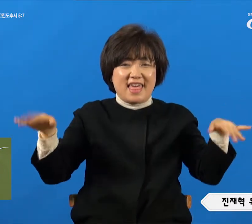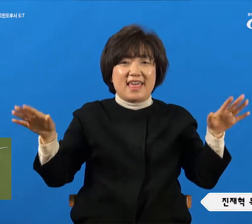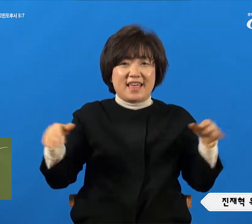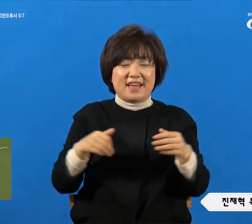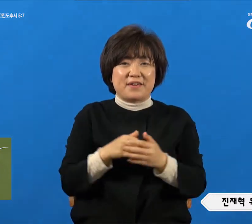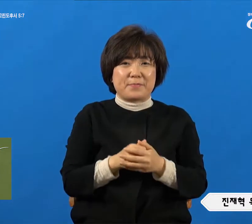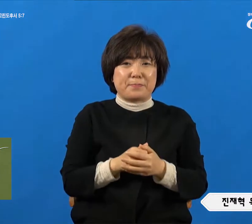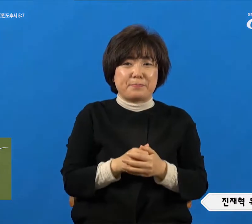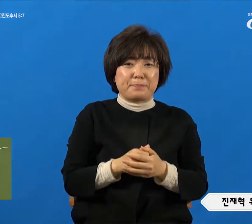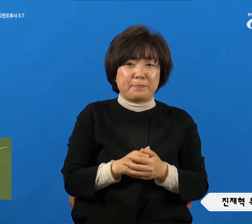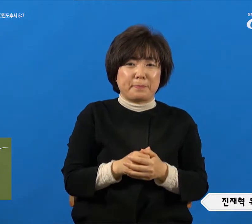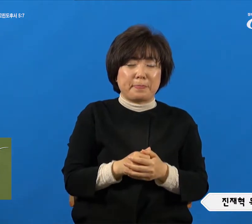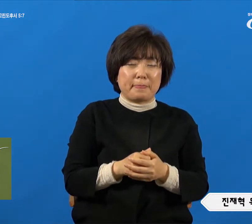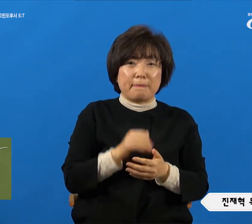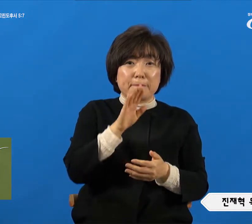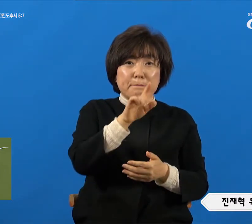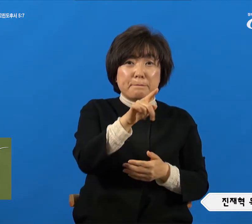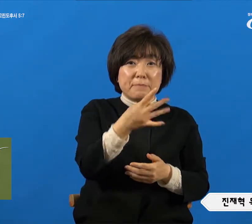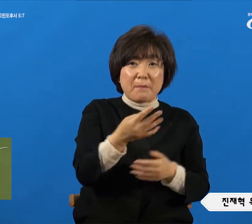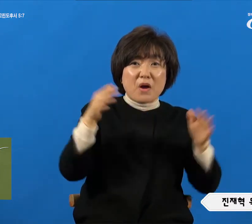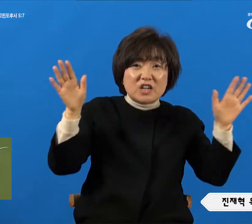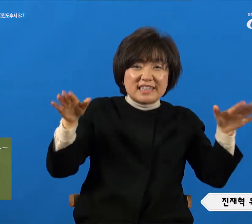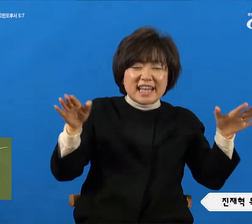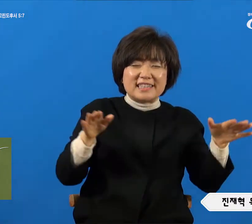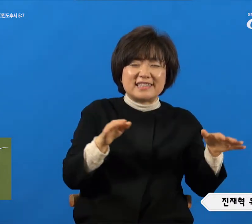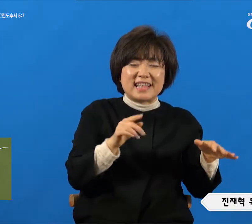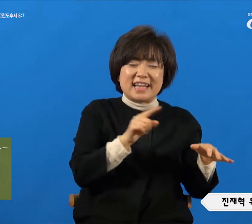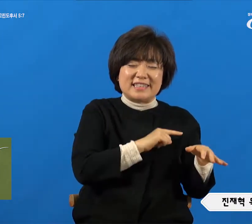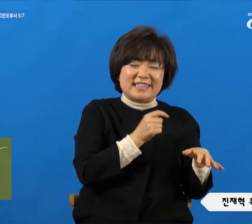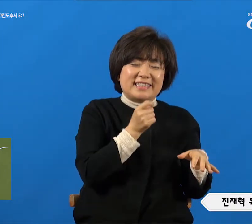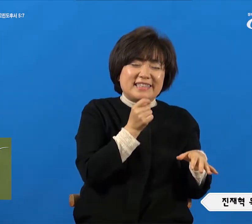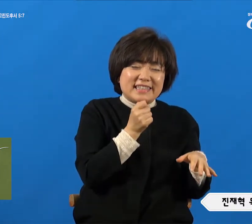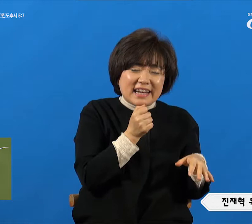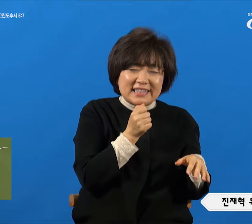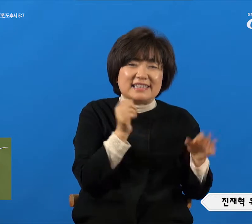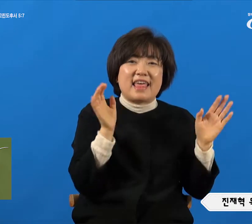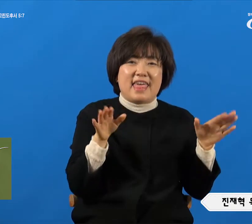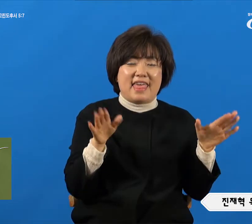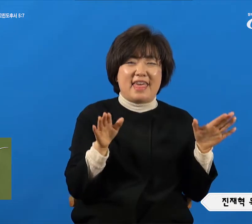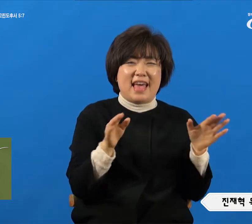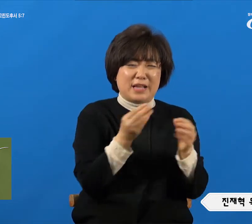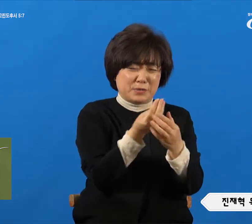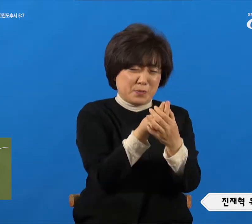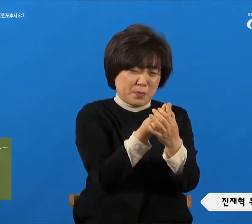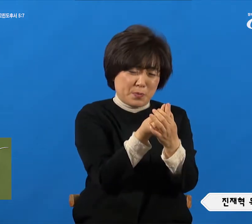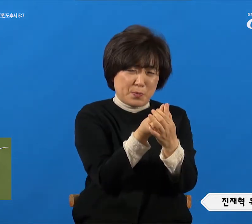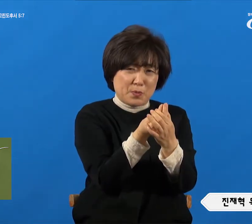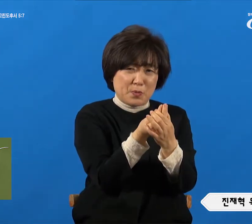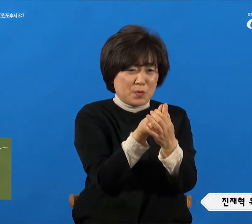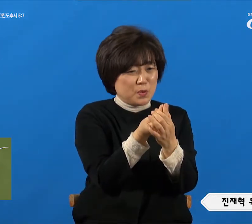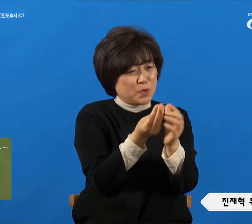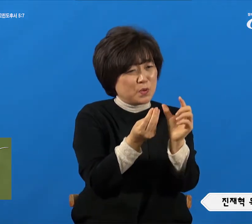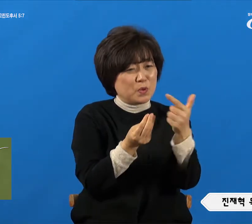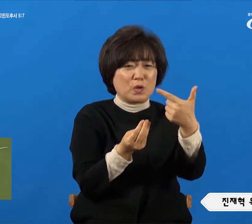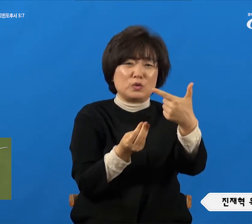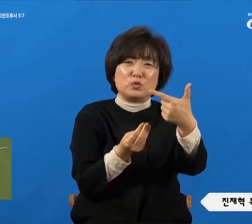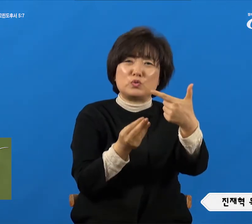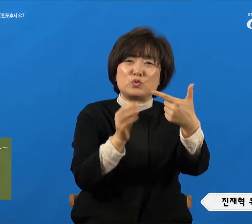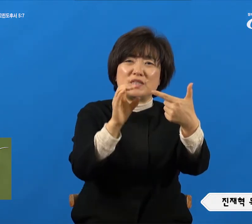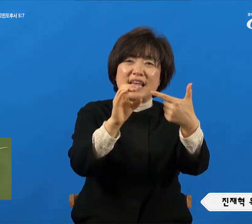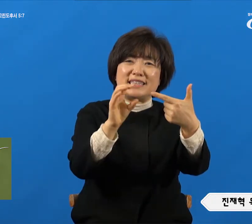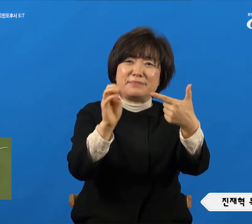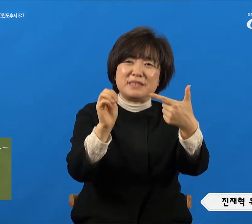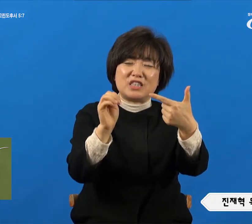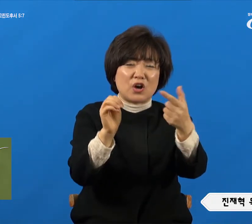허밍버드입니다. 이 허밍버드는 세상에서 가장 작은 새 중에 하나입니다. 몸 길이가 6cm밖에 안